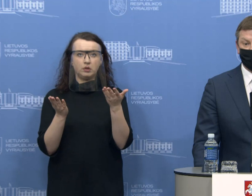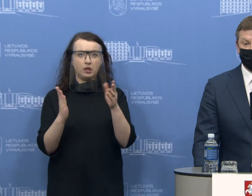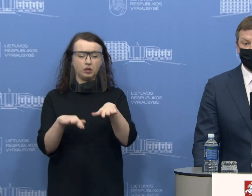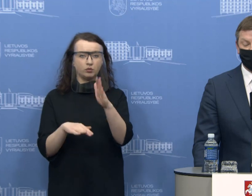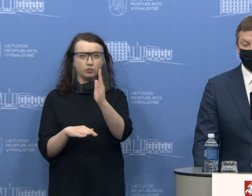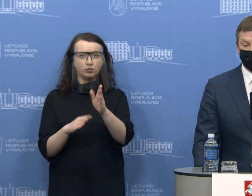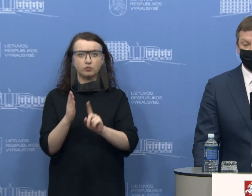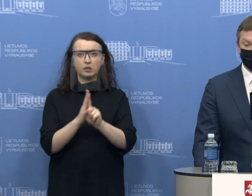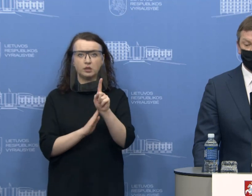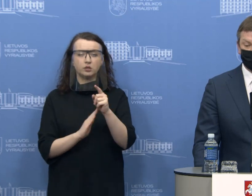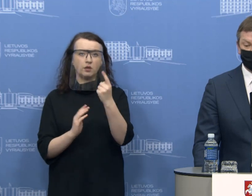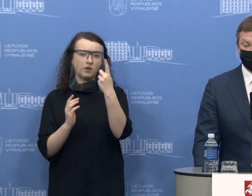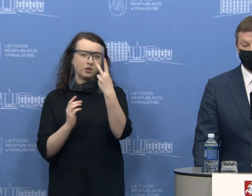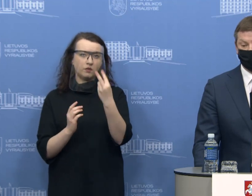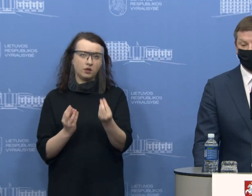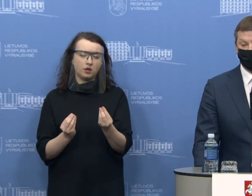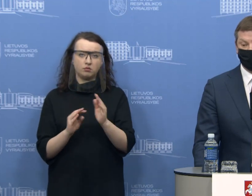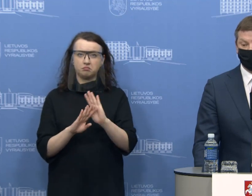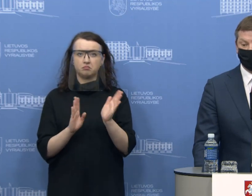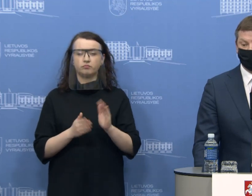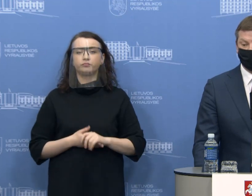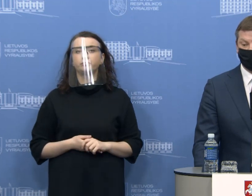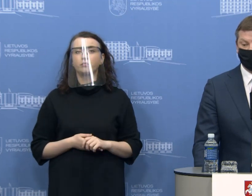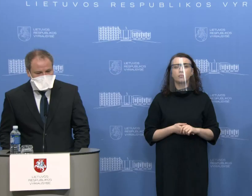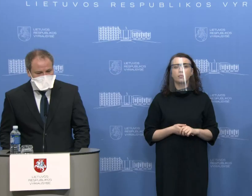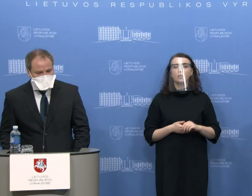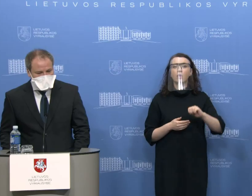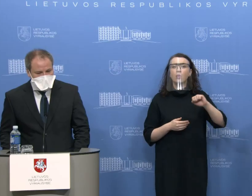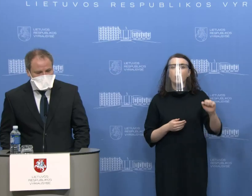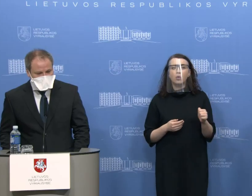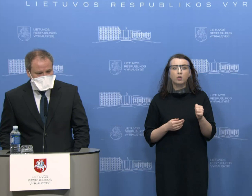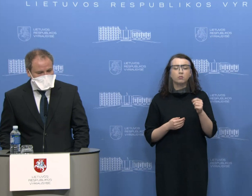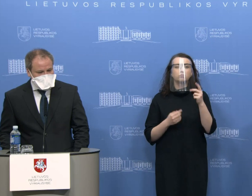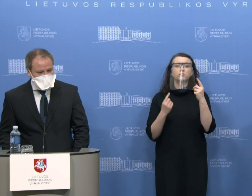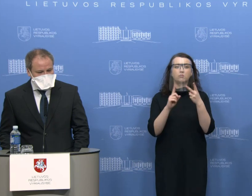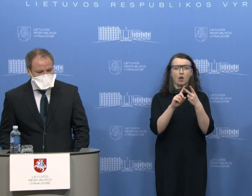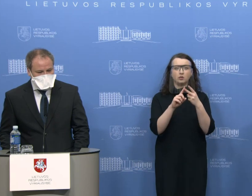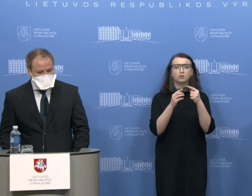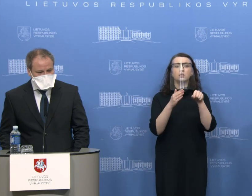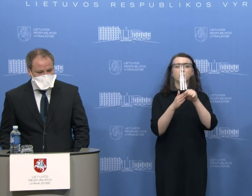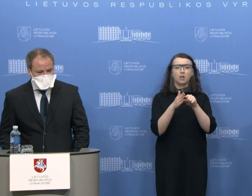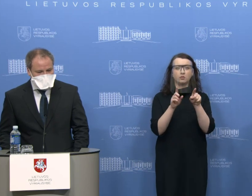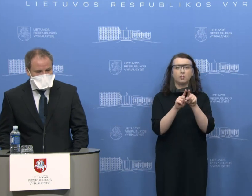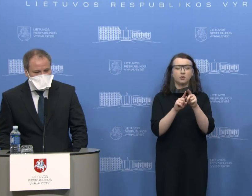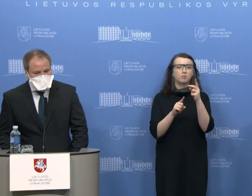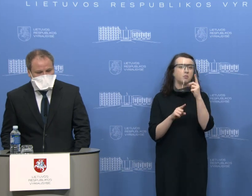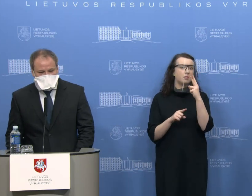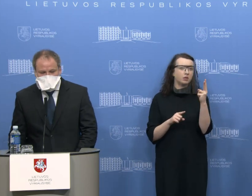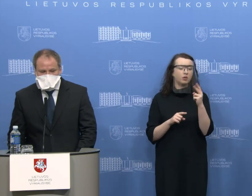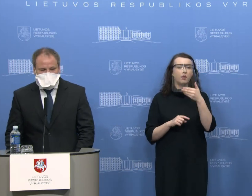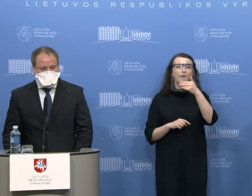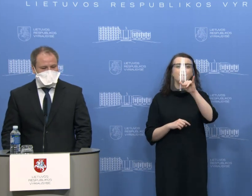Manau, tai tikrai nesamaičio dienų klausimas. Kolegos, daugiau, matau. M1 ir ruošiasi LRT.